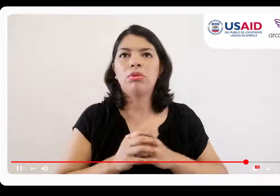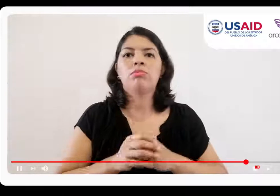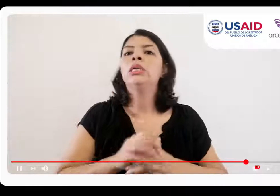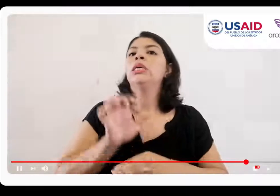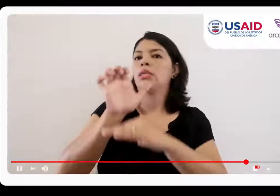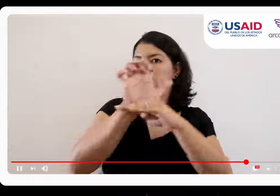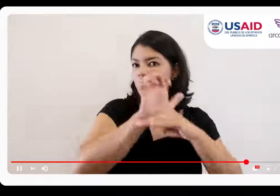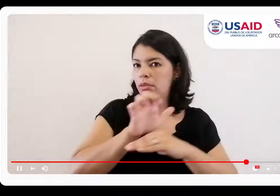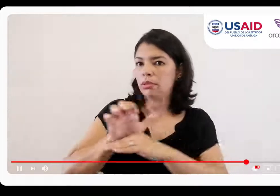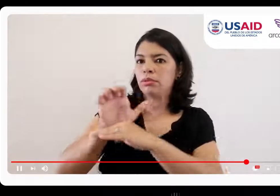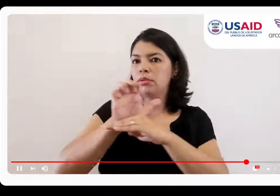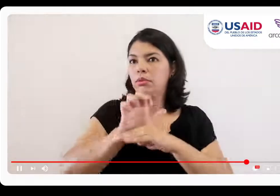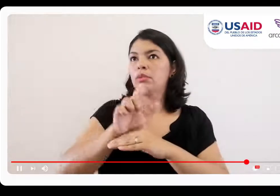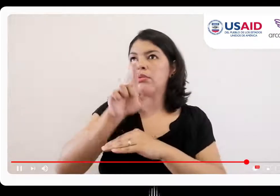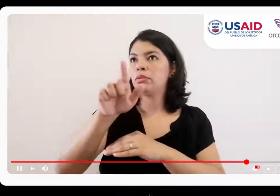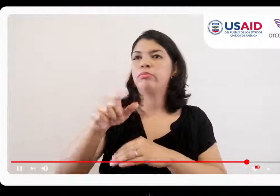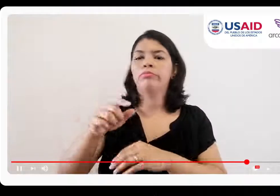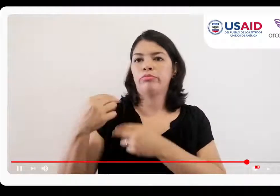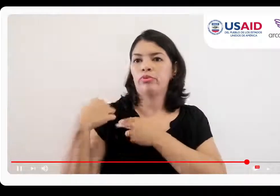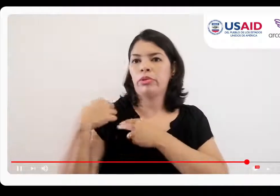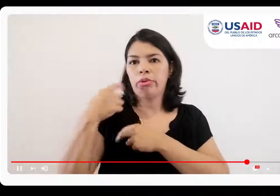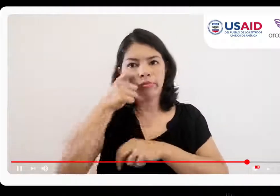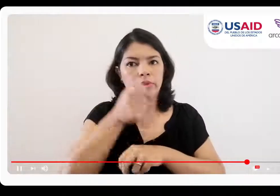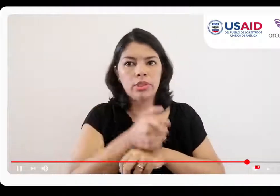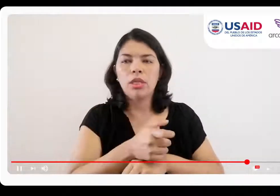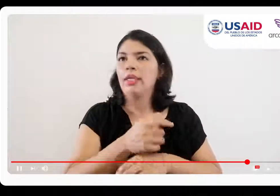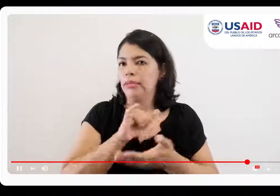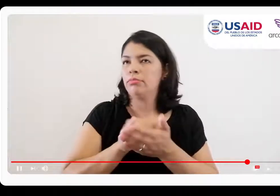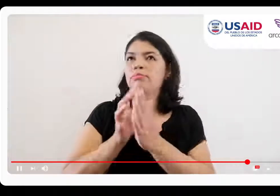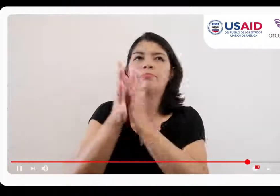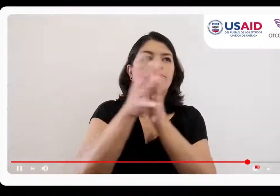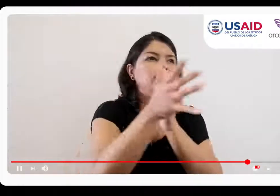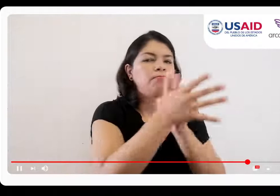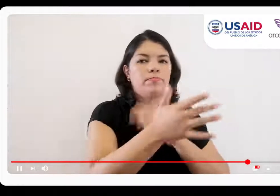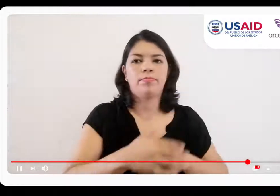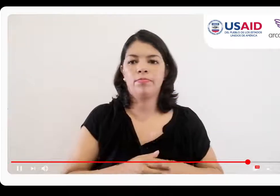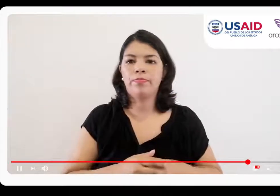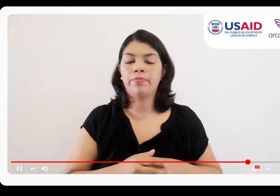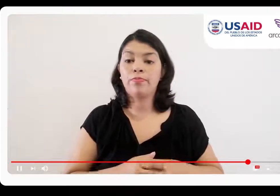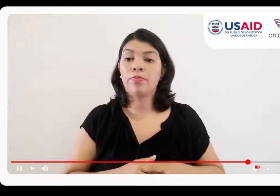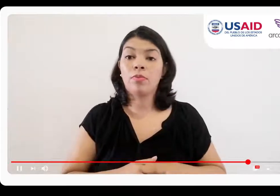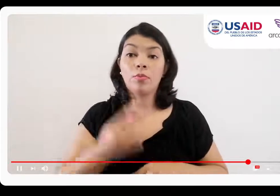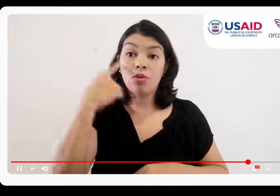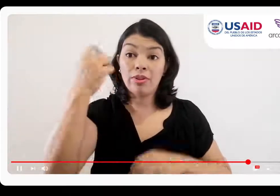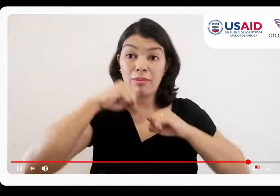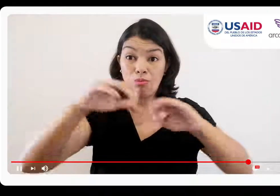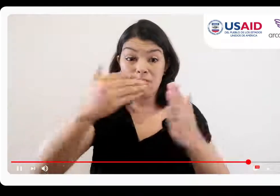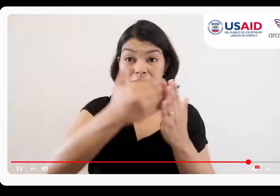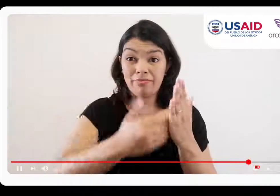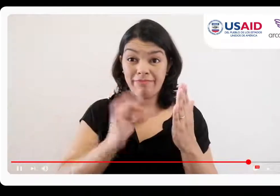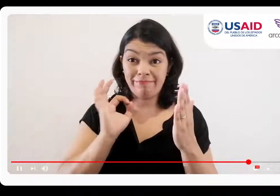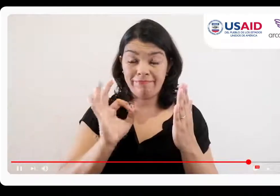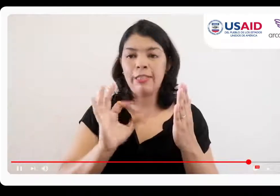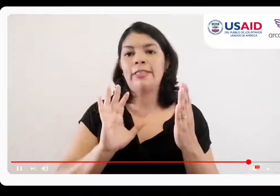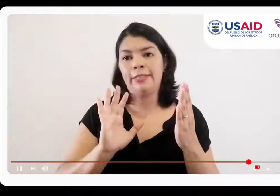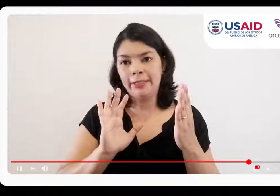las entidades que les corresponde vigilar. Dentro de las condiciones para formular una política pública efectiva, es